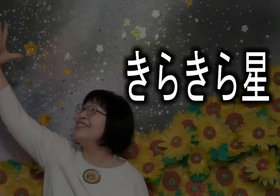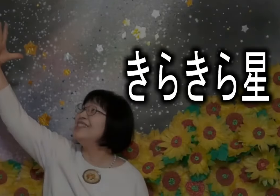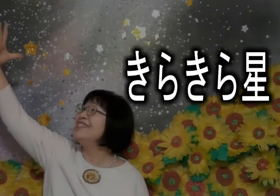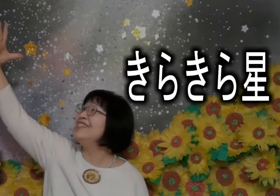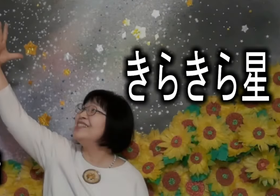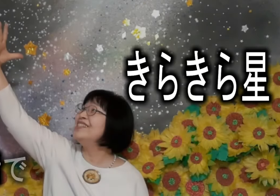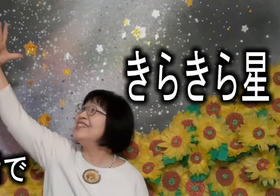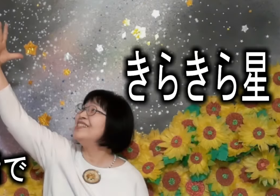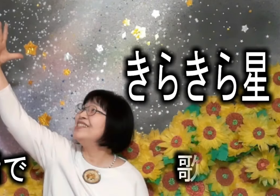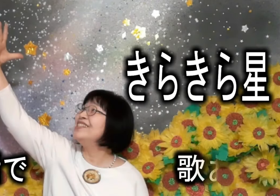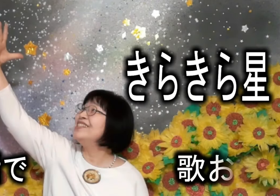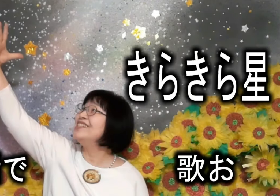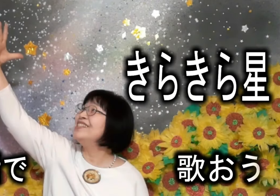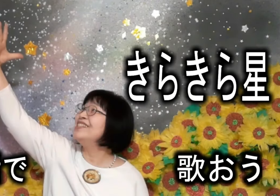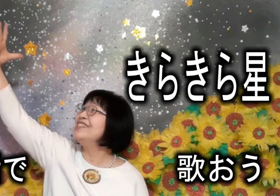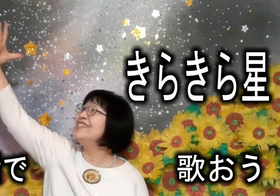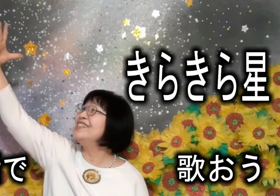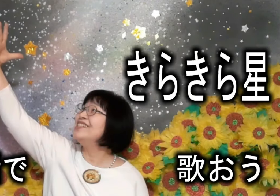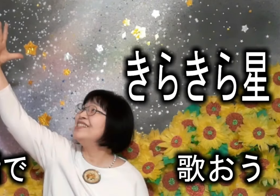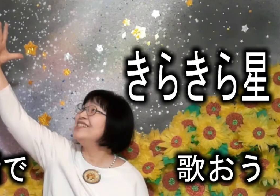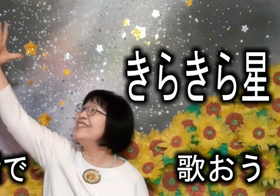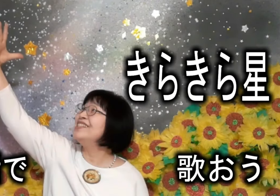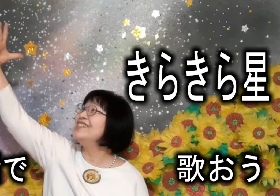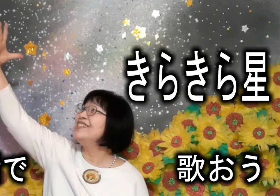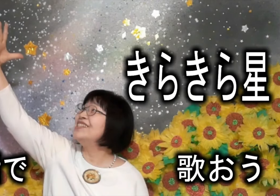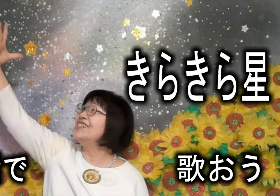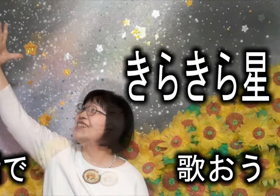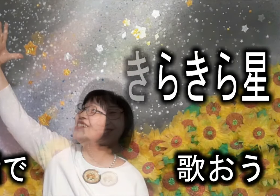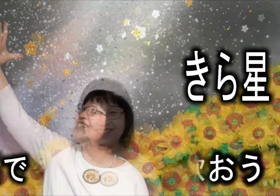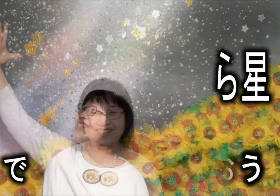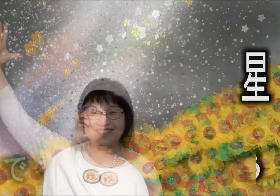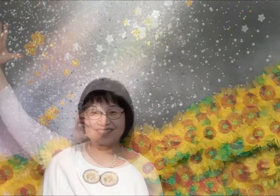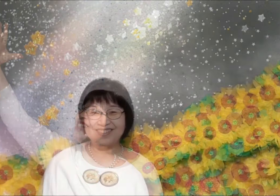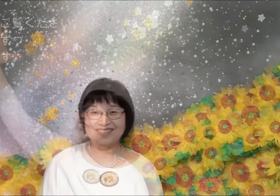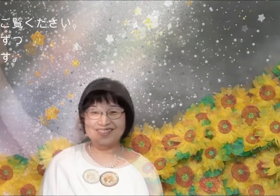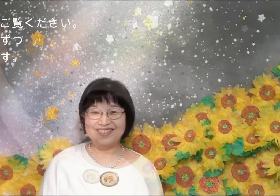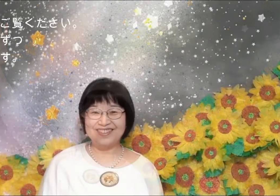キラキラ星を手話で歌ってみましょう。まずはお聞きください。